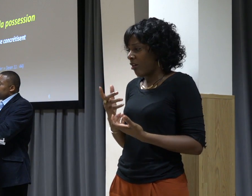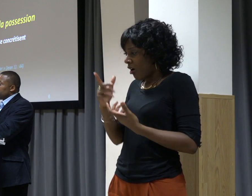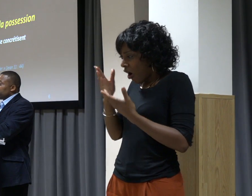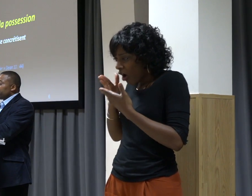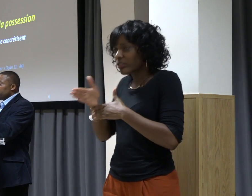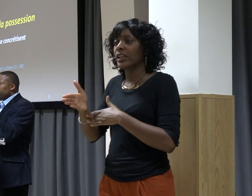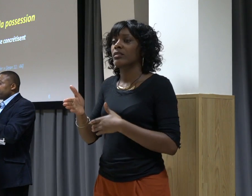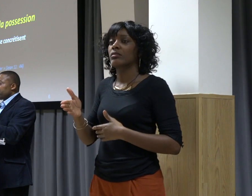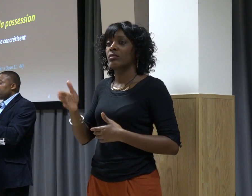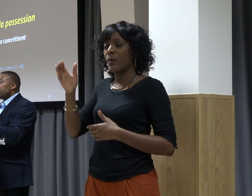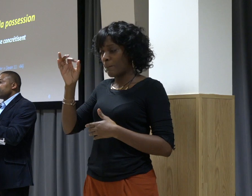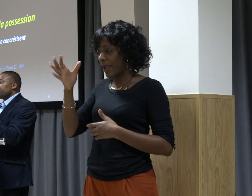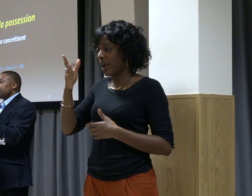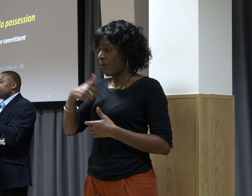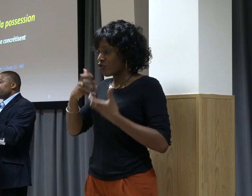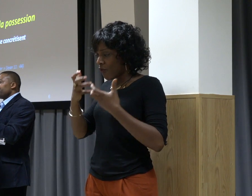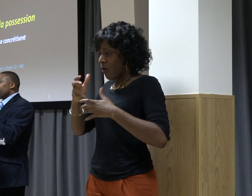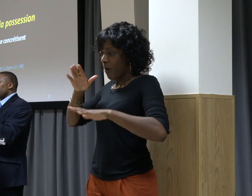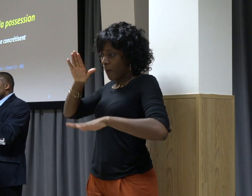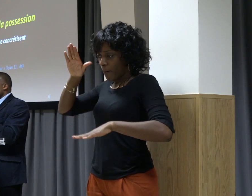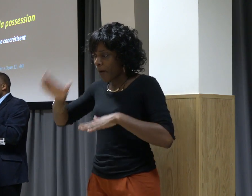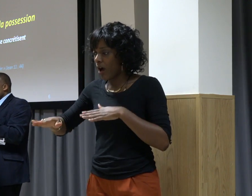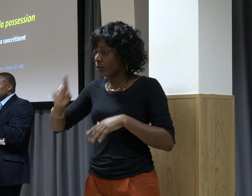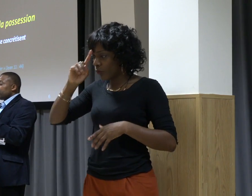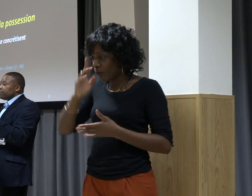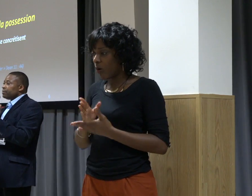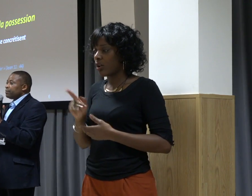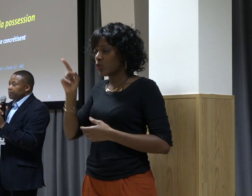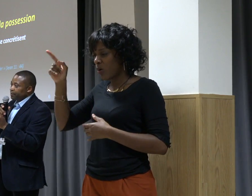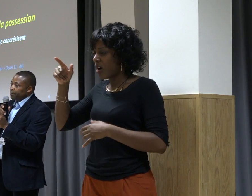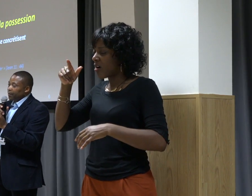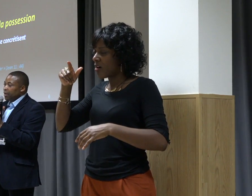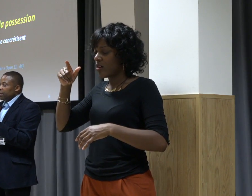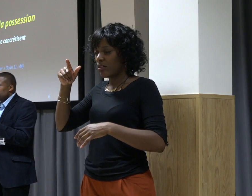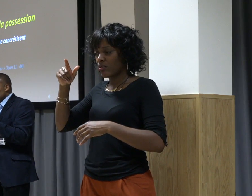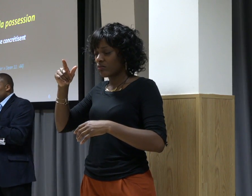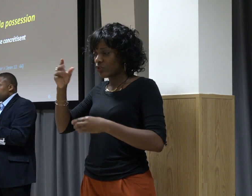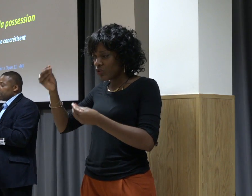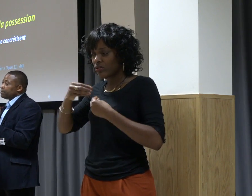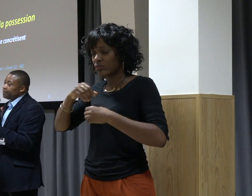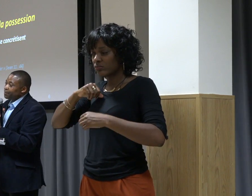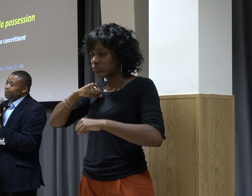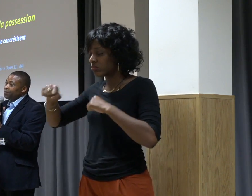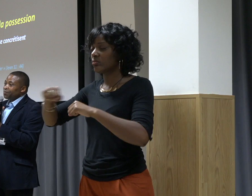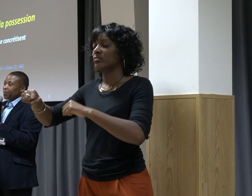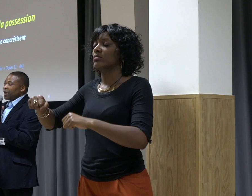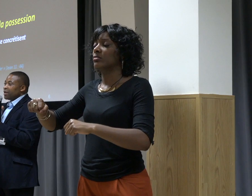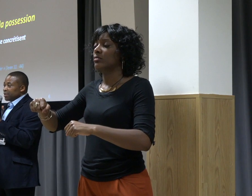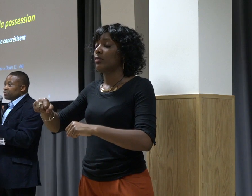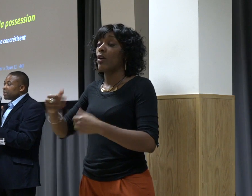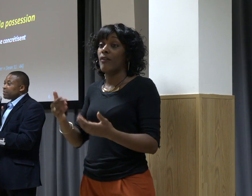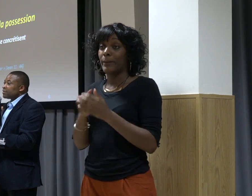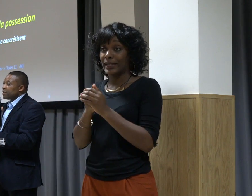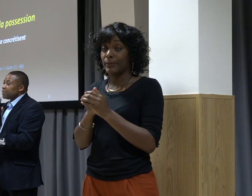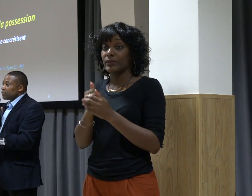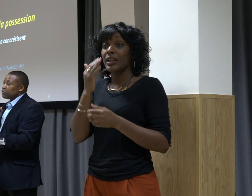tu donnes. Nous voulons faire le pas de foi et te laisser agir. Nous allons prier. Et si